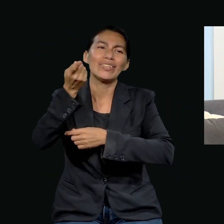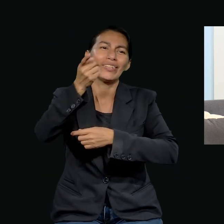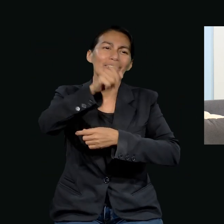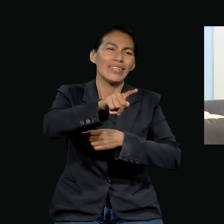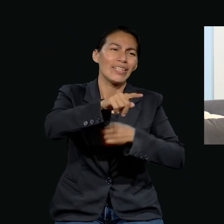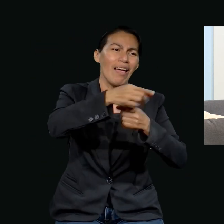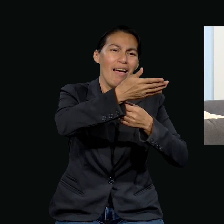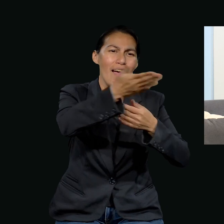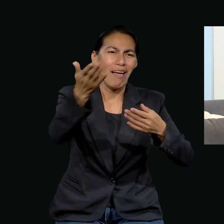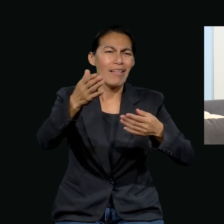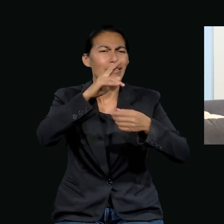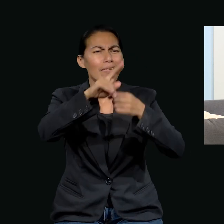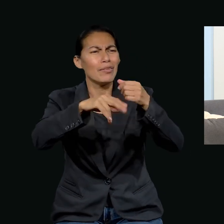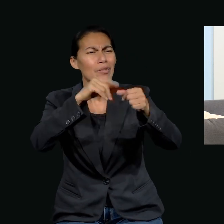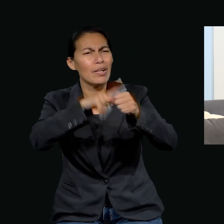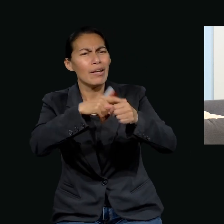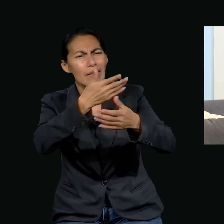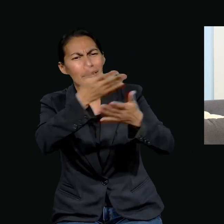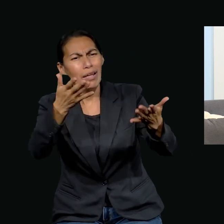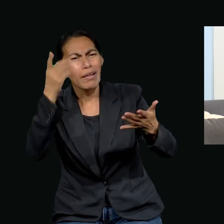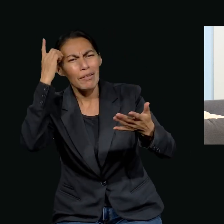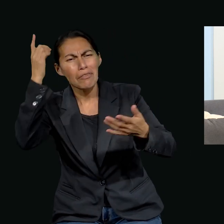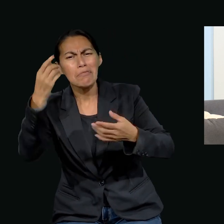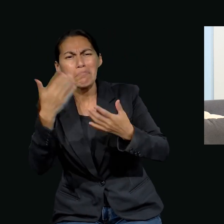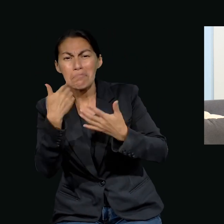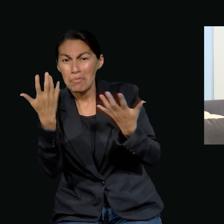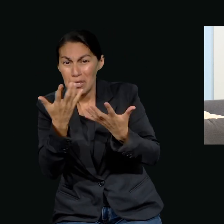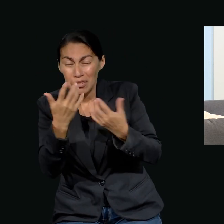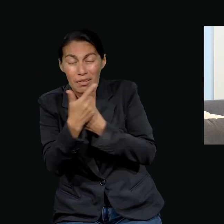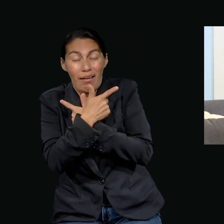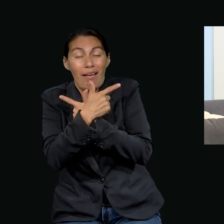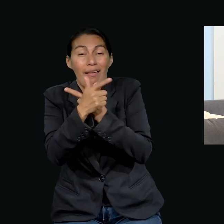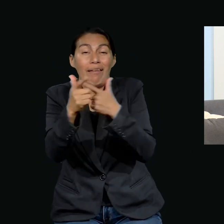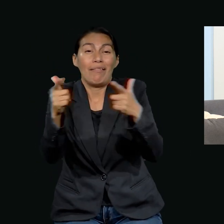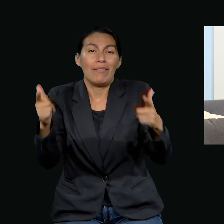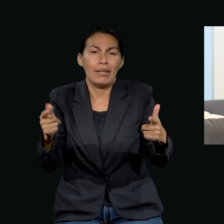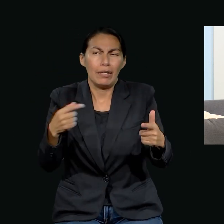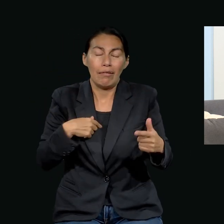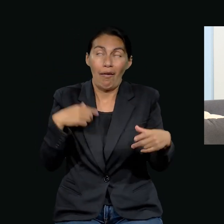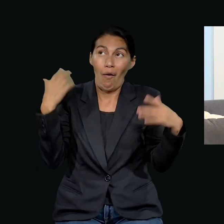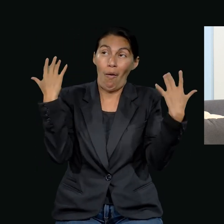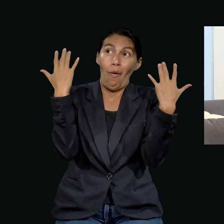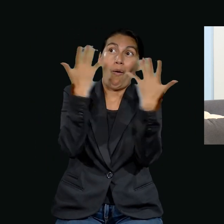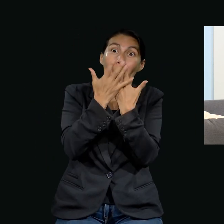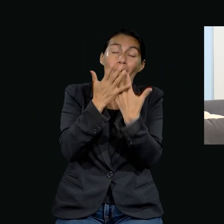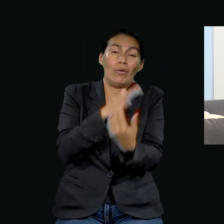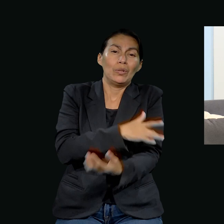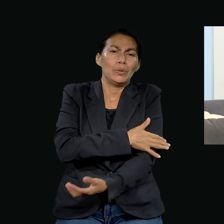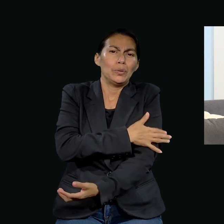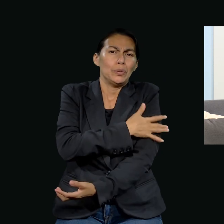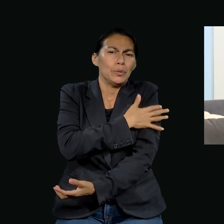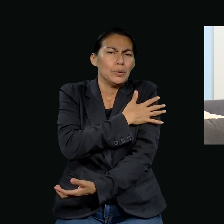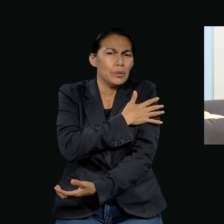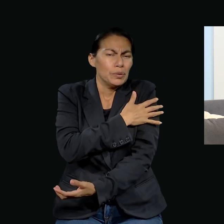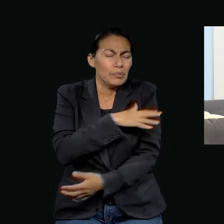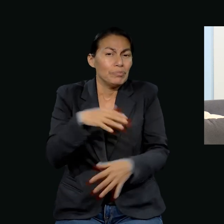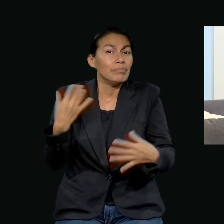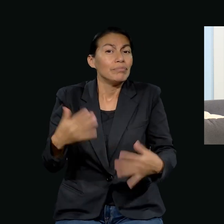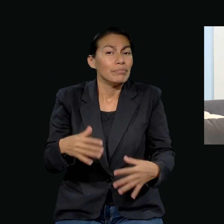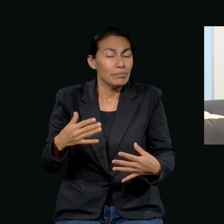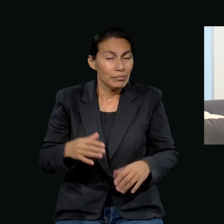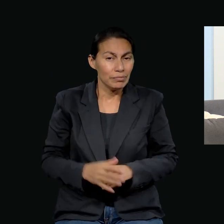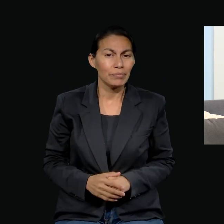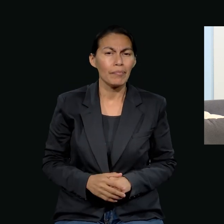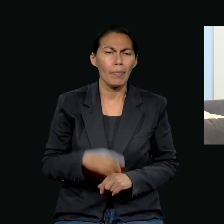Dios está obrando perpetuamente en la naturaleza. Ella es su sierva y él la dirige como a él le place. Yo me